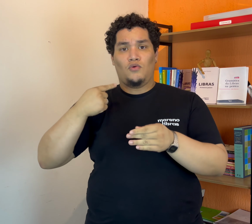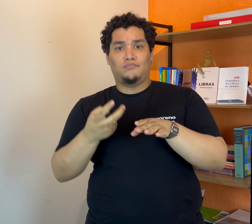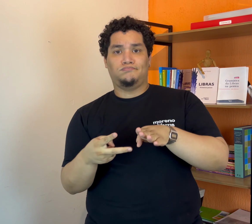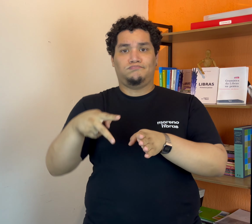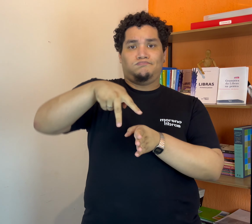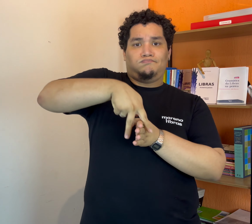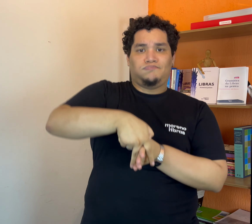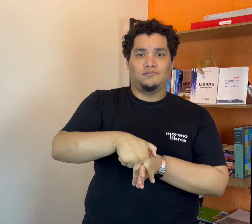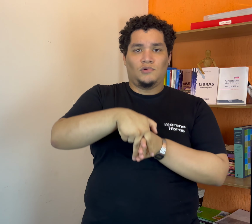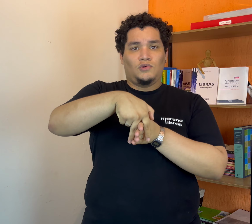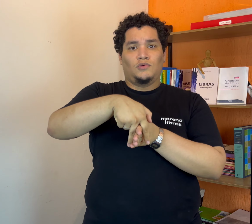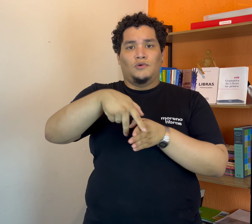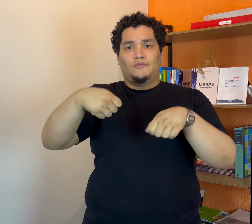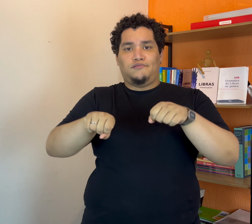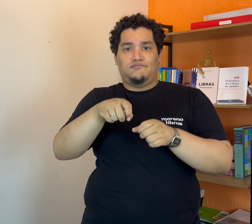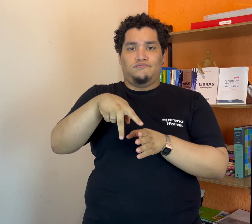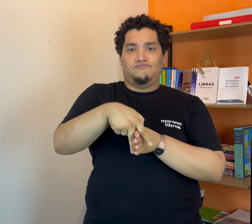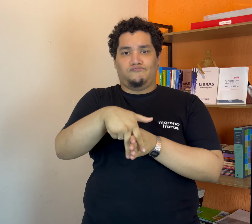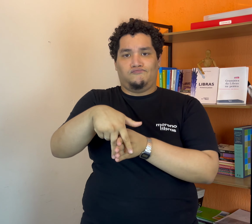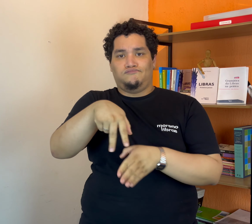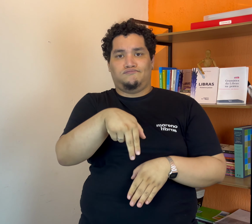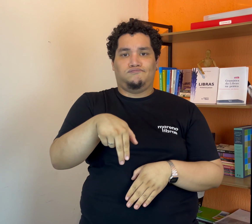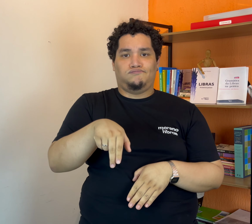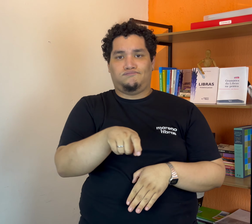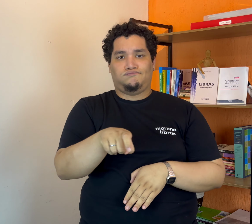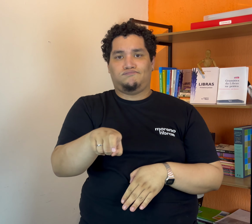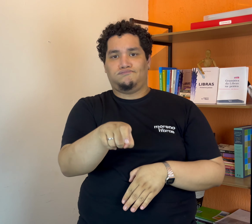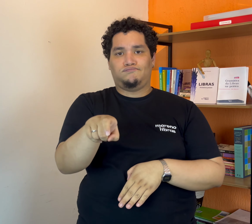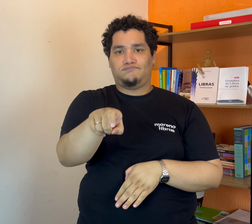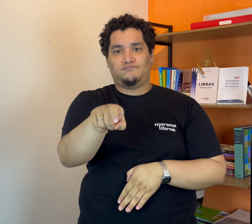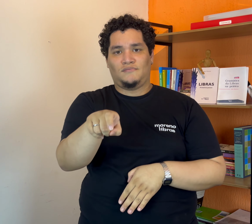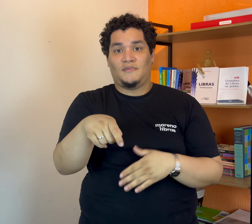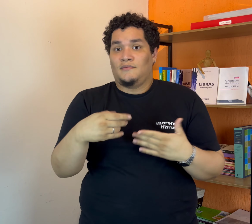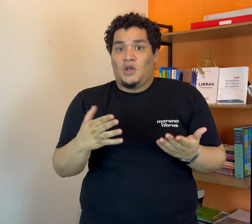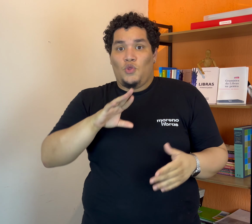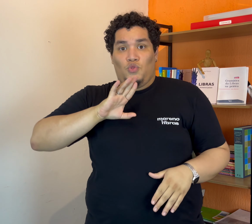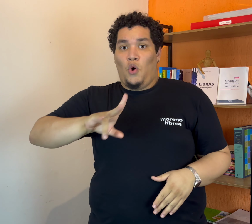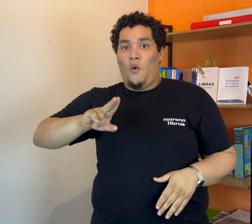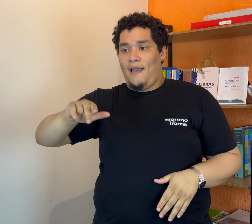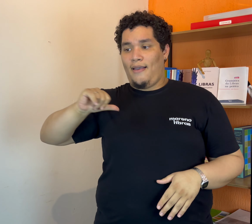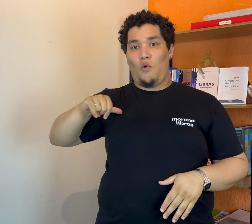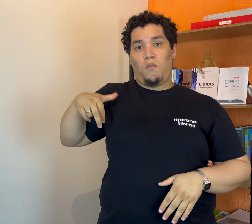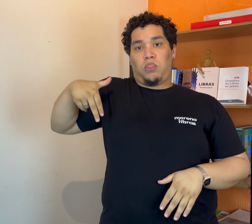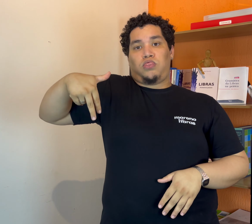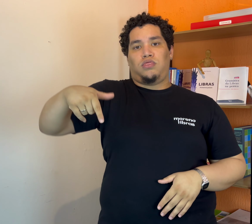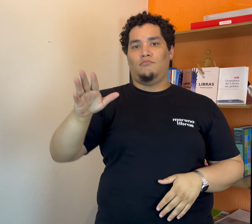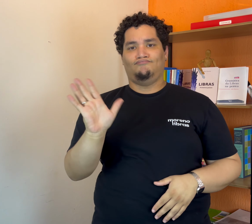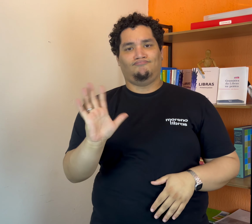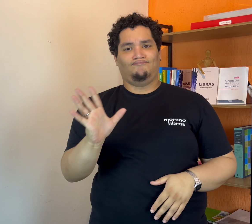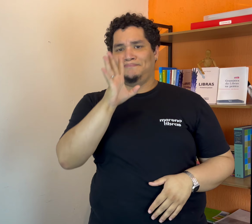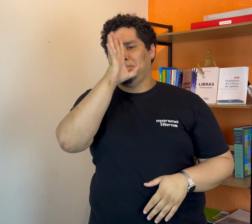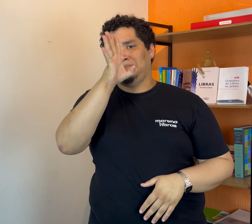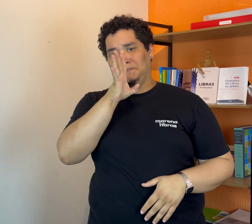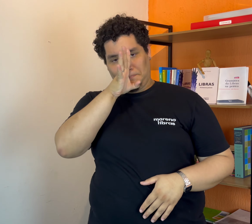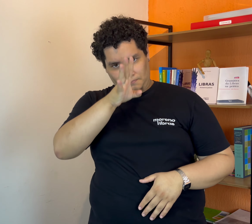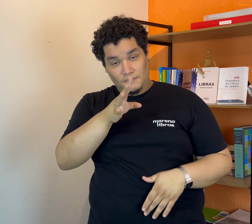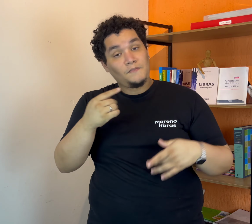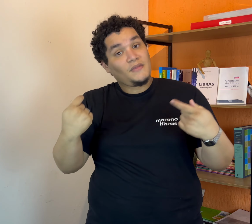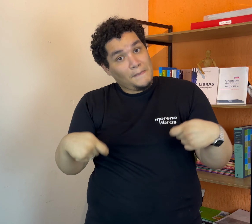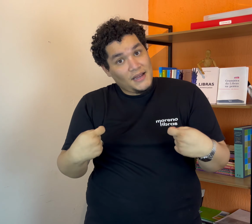moto e se desloca, caminha, anda. Não é eu em pé andando com as duas pernas em cima da moto. Não tem nada a ver. Por